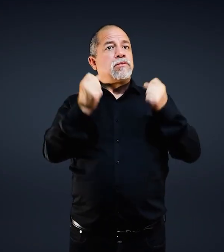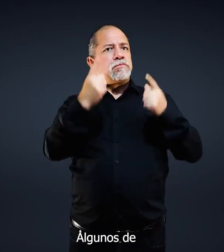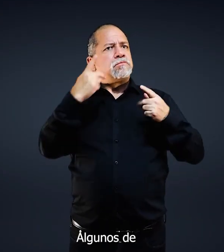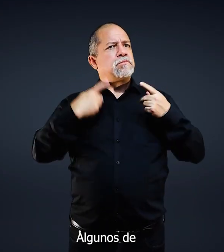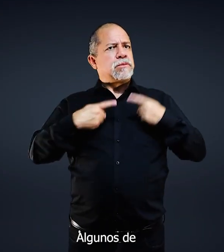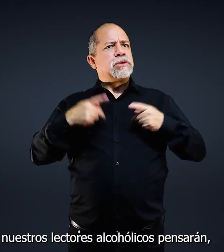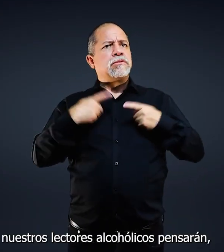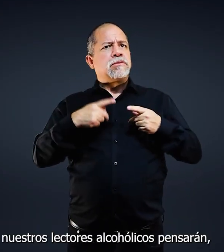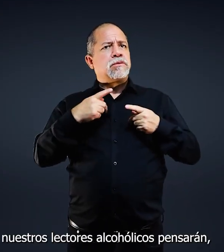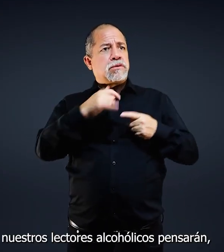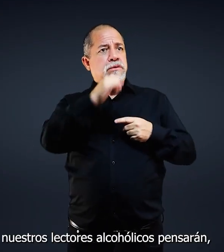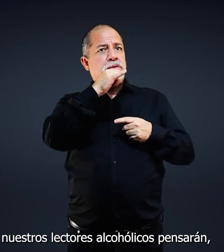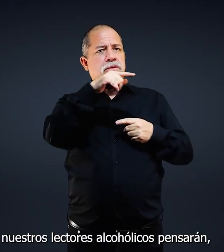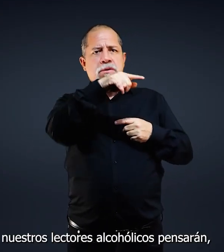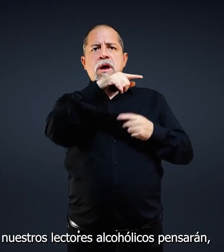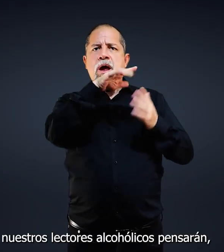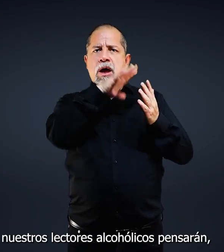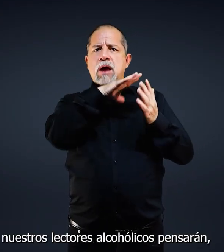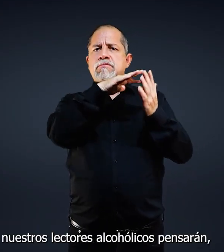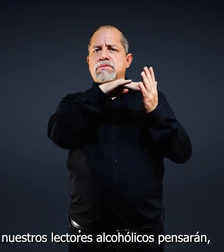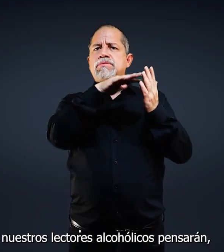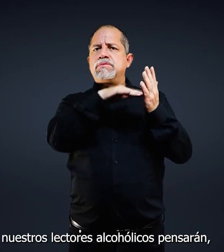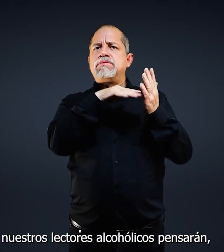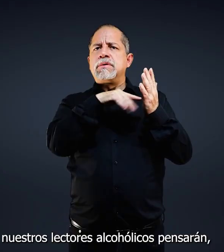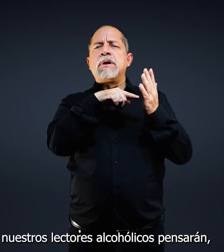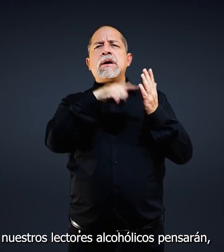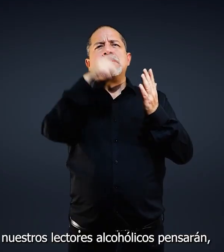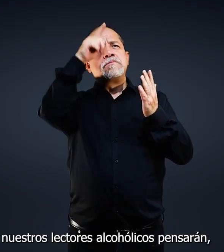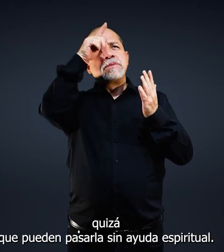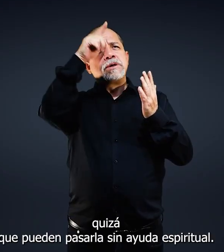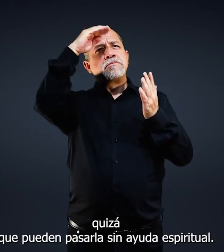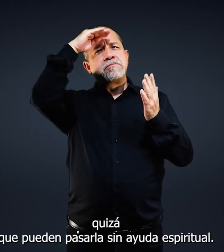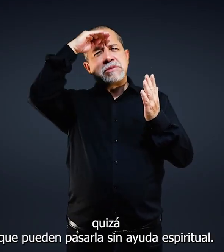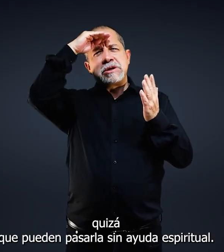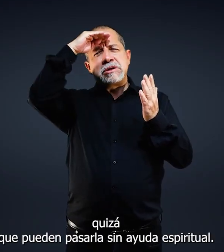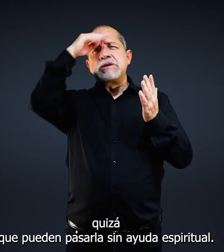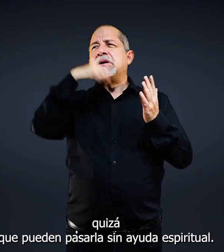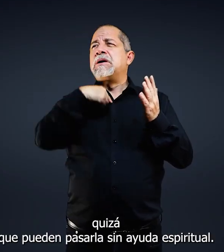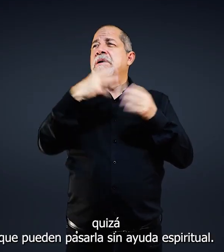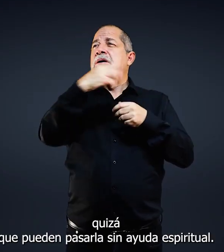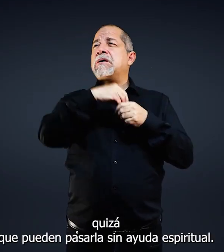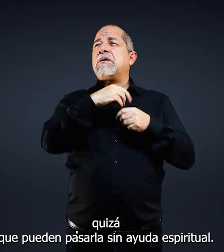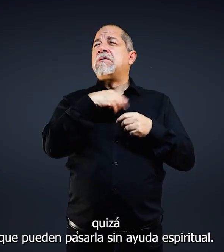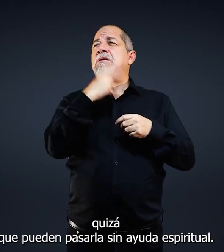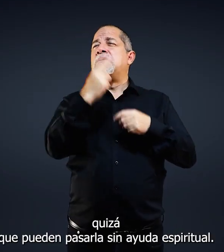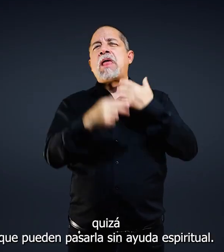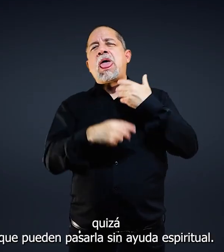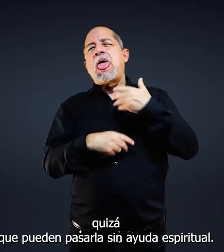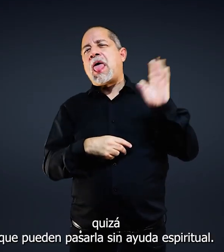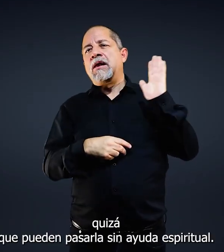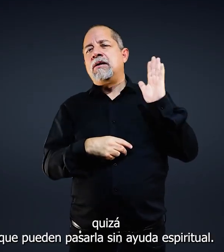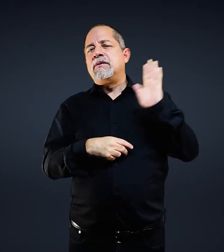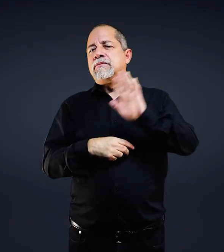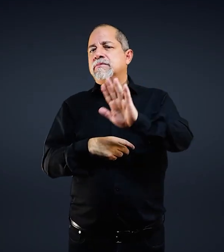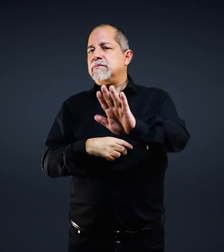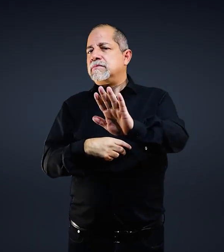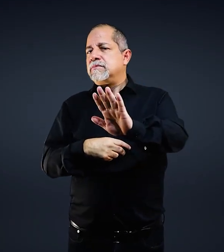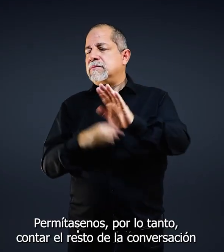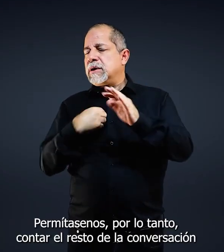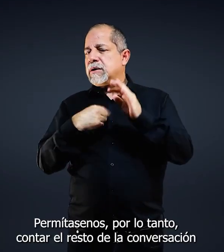Algunos de nuestros lectores alcohólicos pensarán, quizá, que pueden pasarla sin ayuda espiritual.